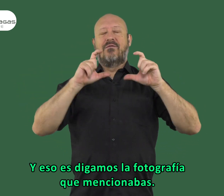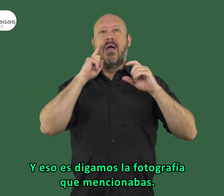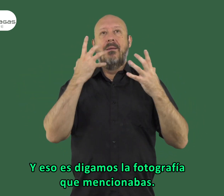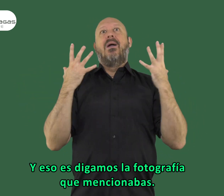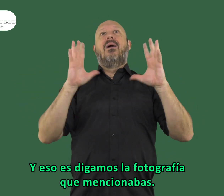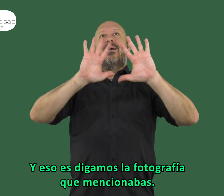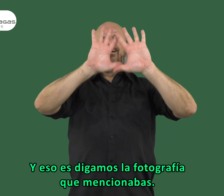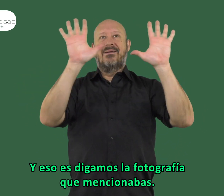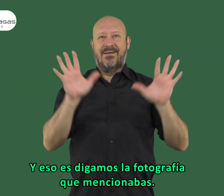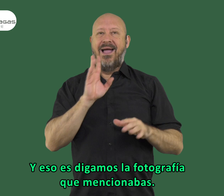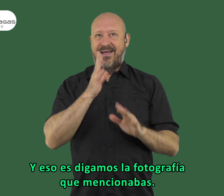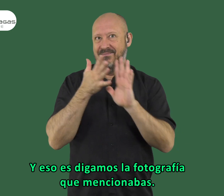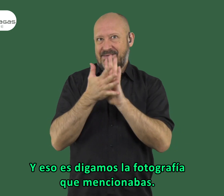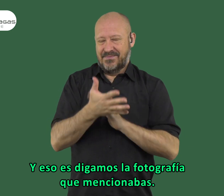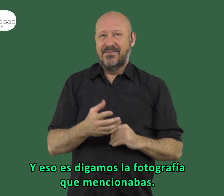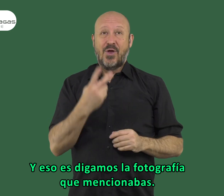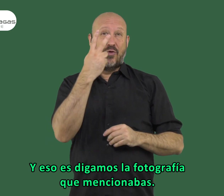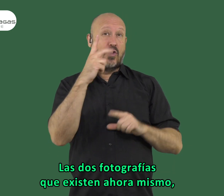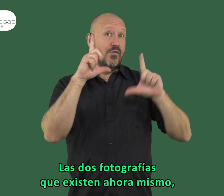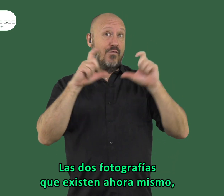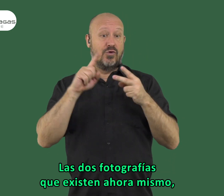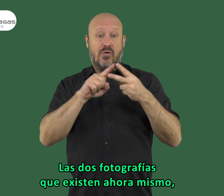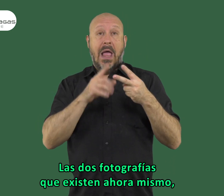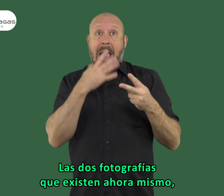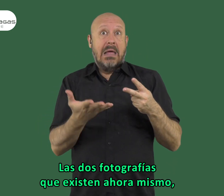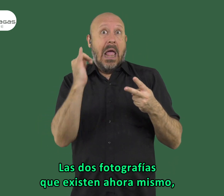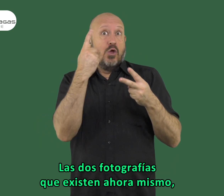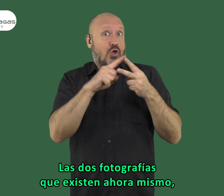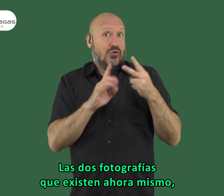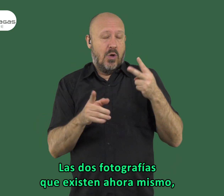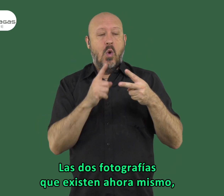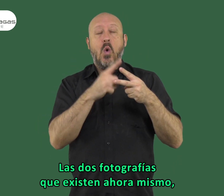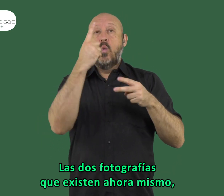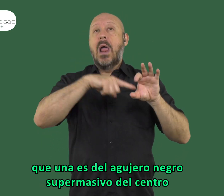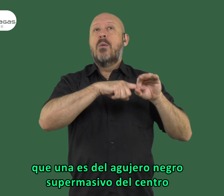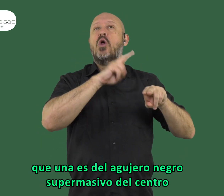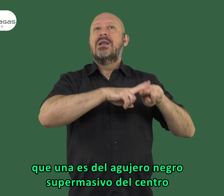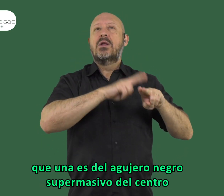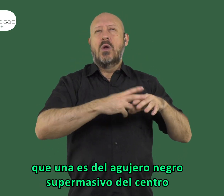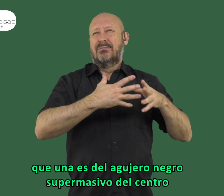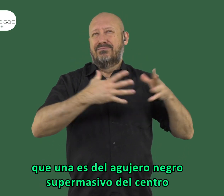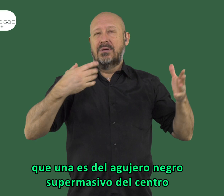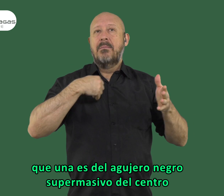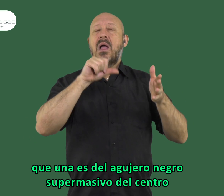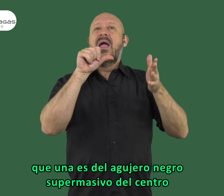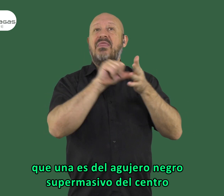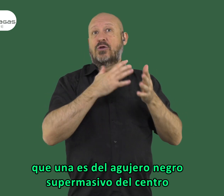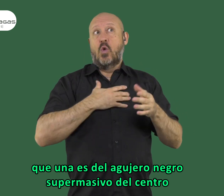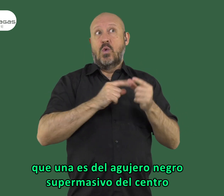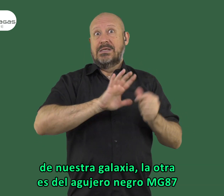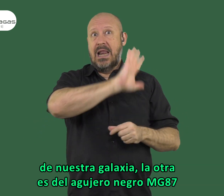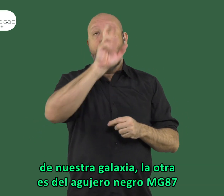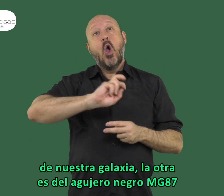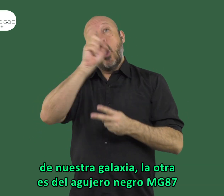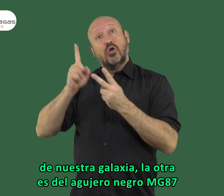la fotografía que mencionabas, ¿no? Las dos fotografías que existen ahora mismo, que una es del agujero negro supermasivo del centro